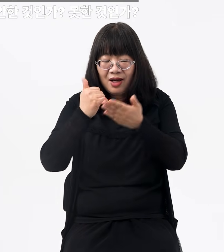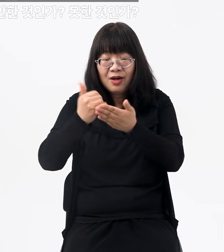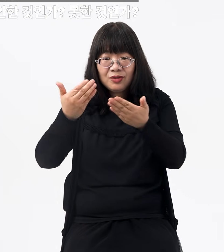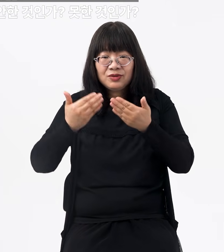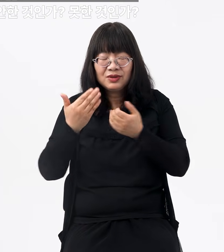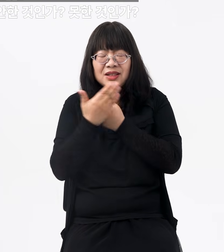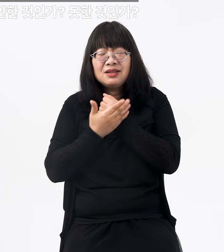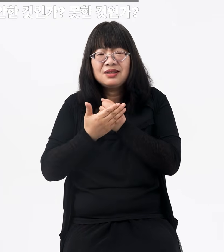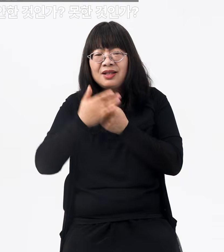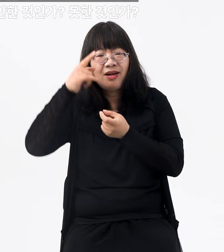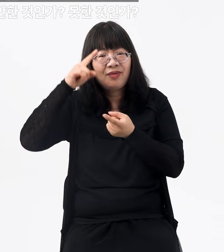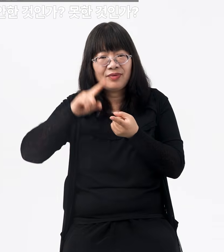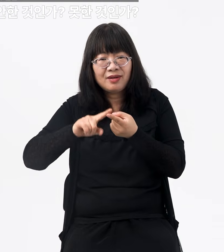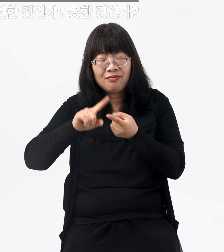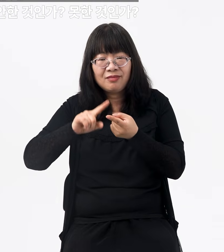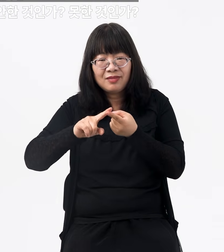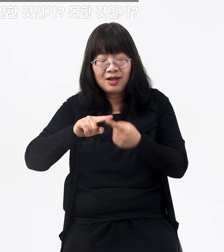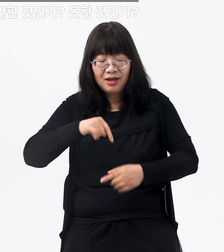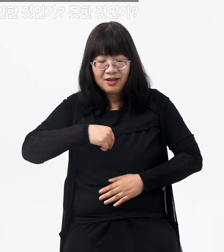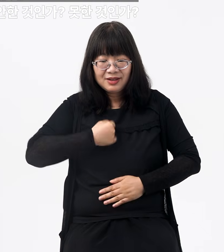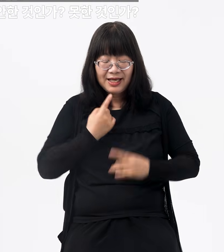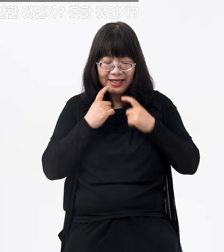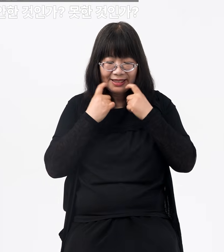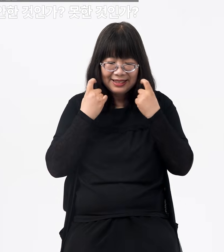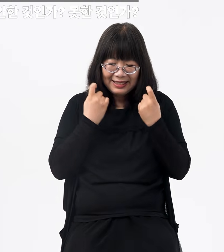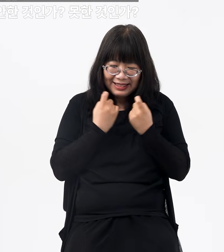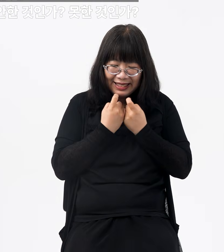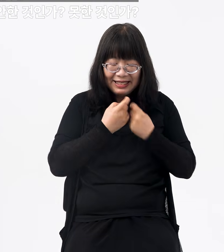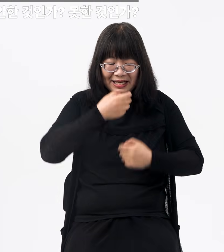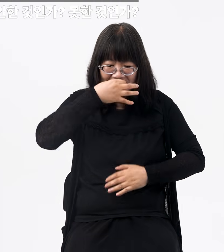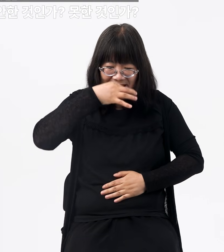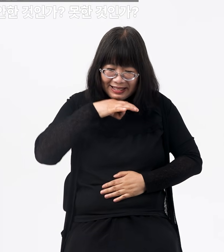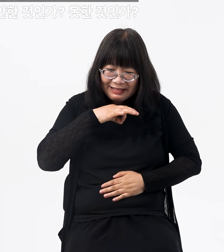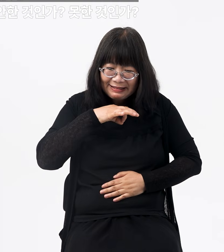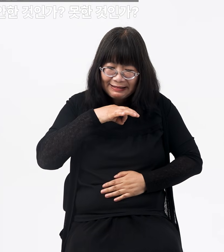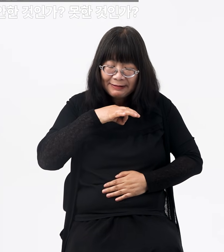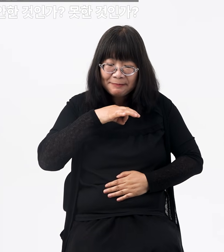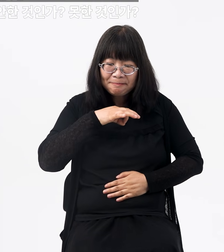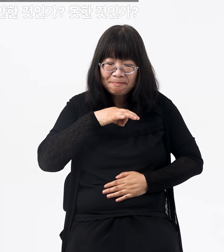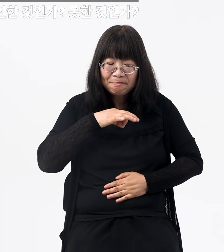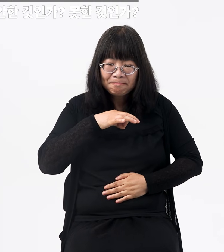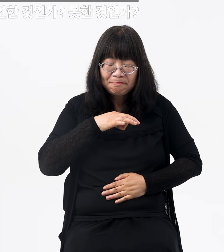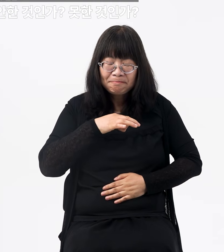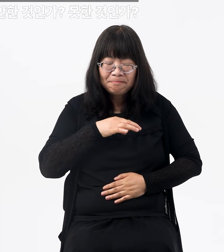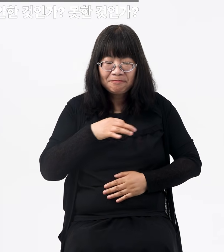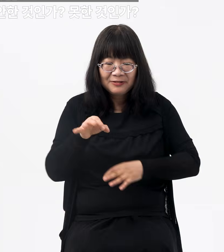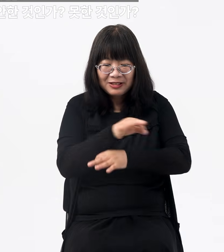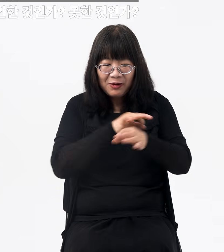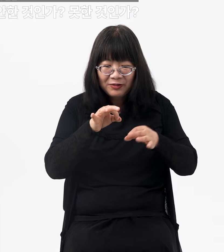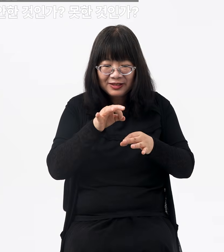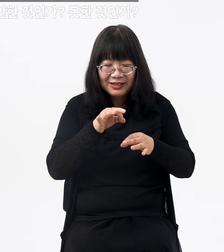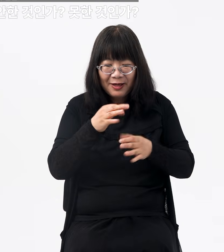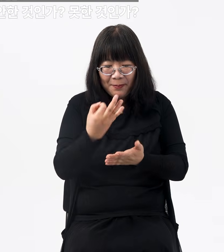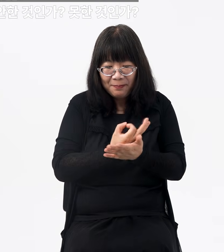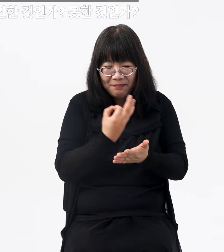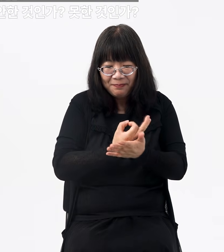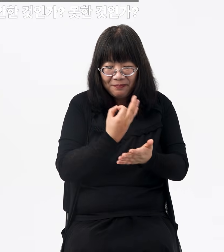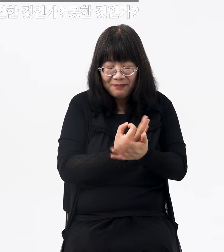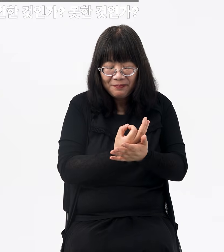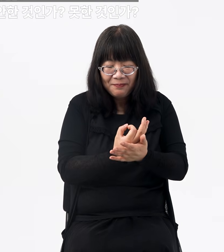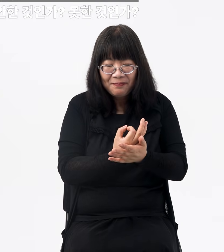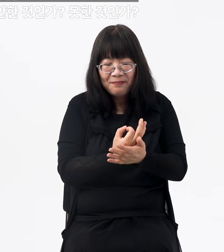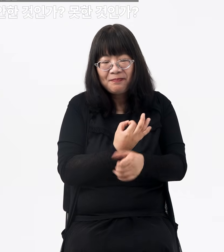주신 은혜를 자기들의 개인적인 이익과 경제적인 가치를 확보하는